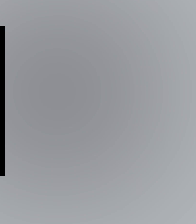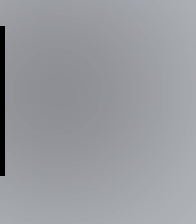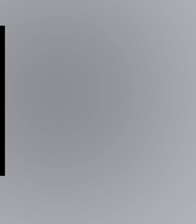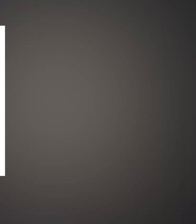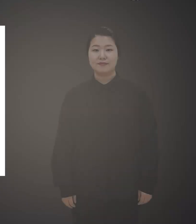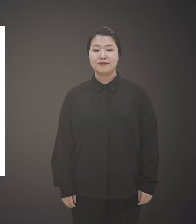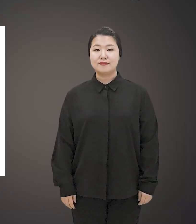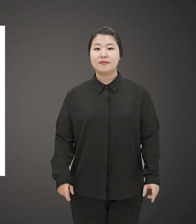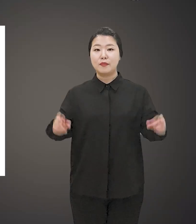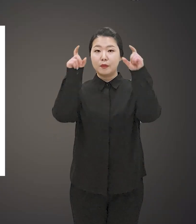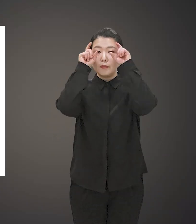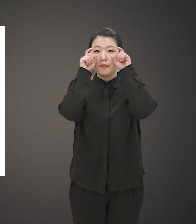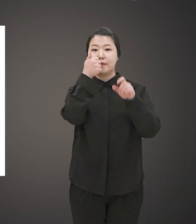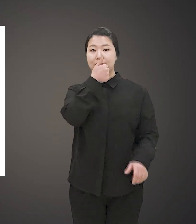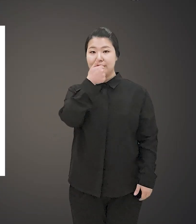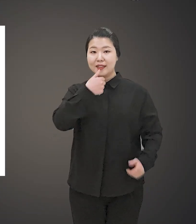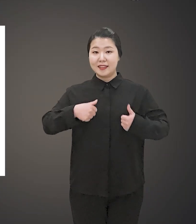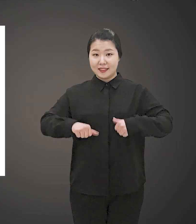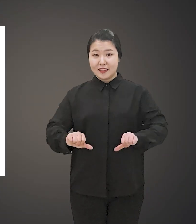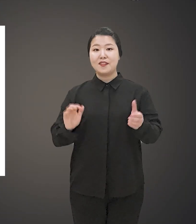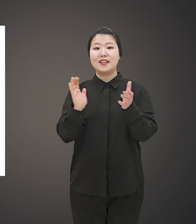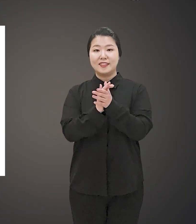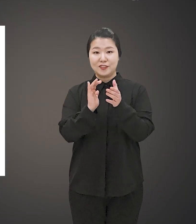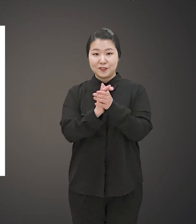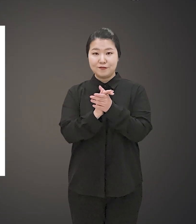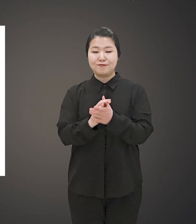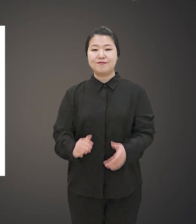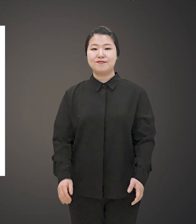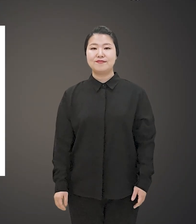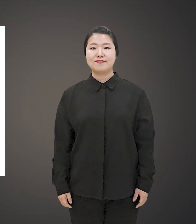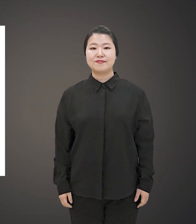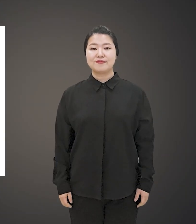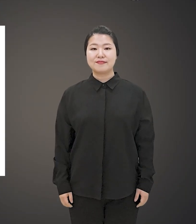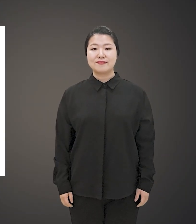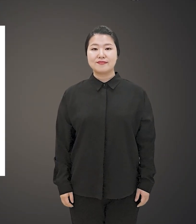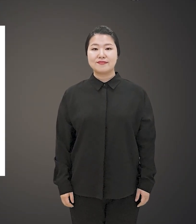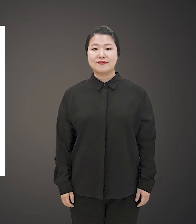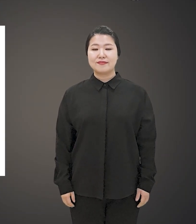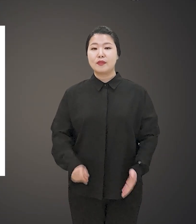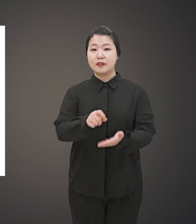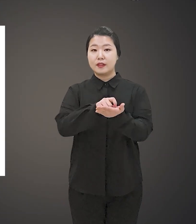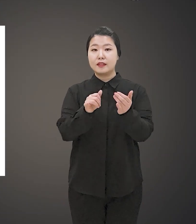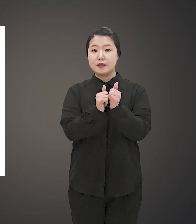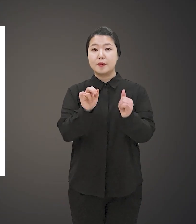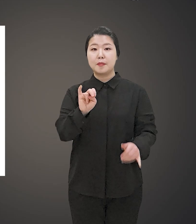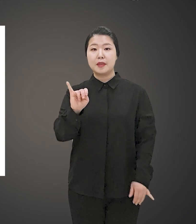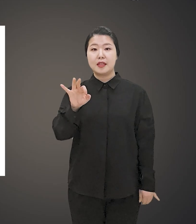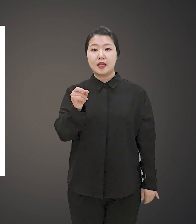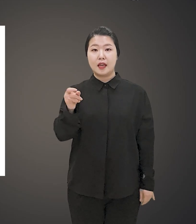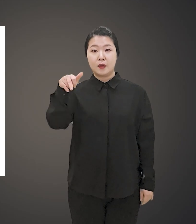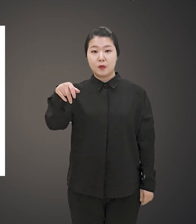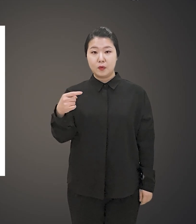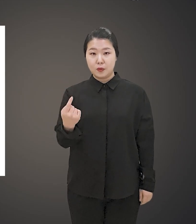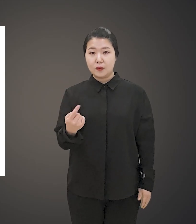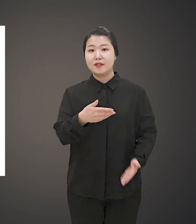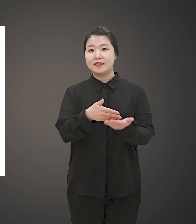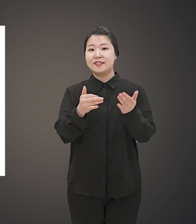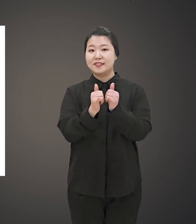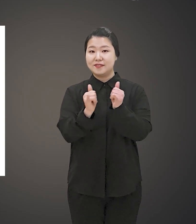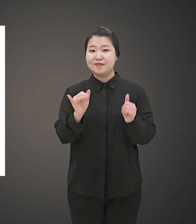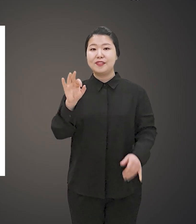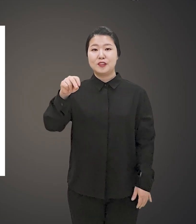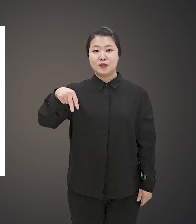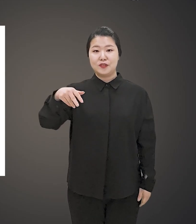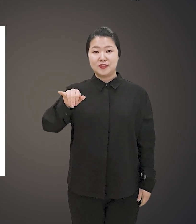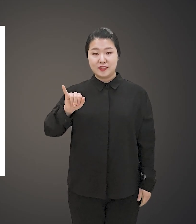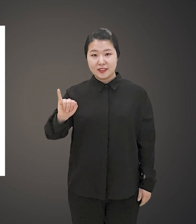쌍둥이 판다와 친구들. 니시지마 미에코 글,